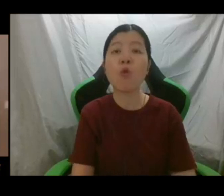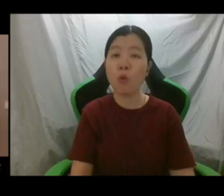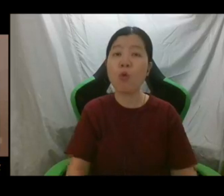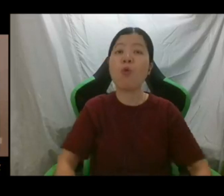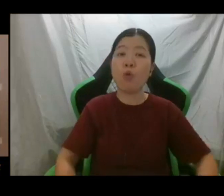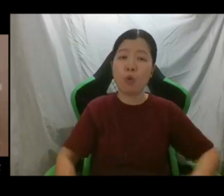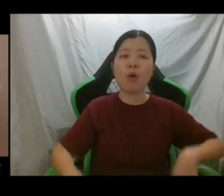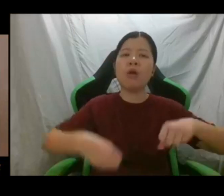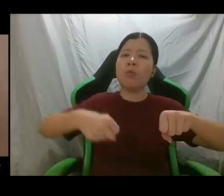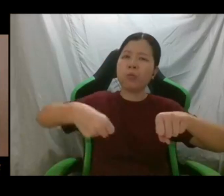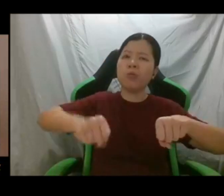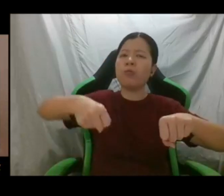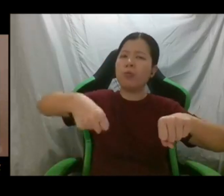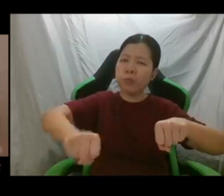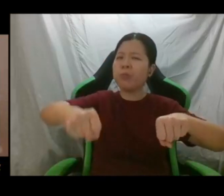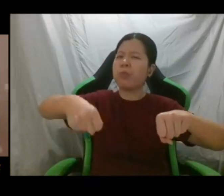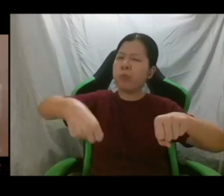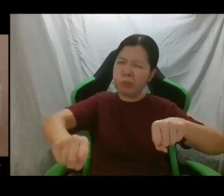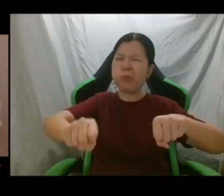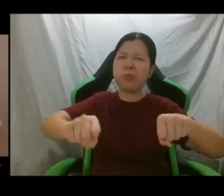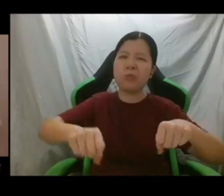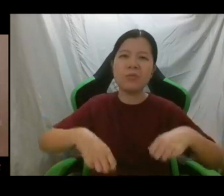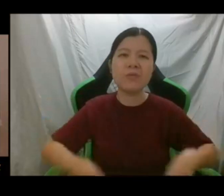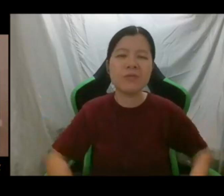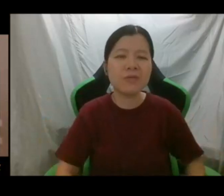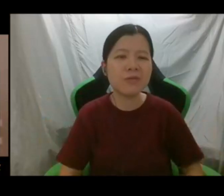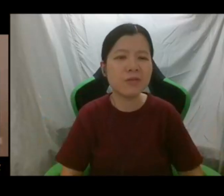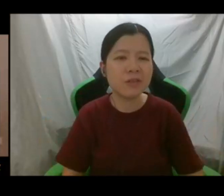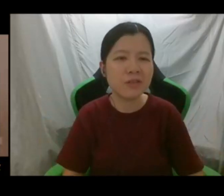哦，係電單車啊！